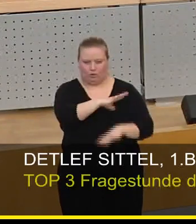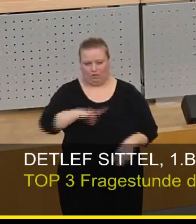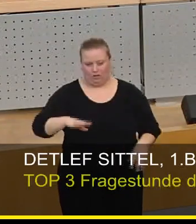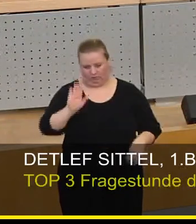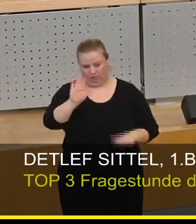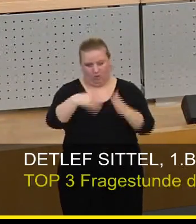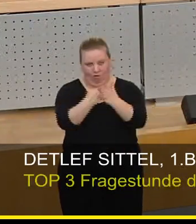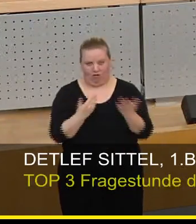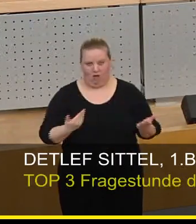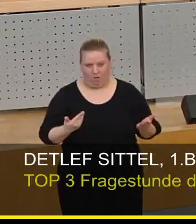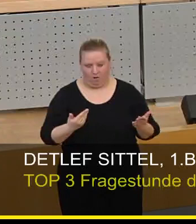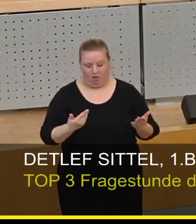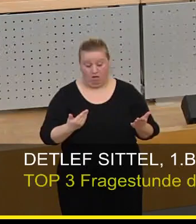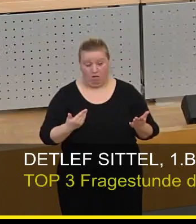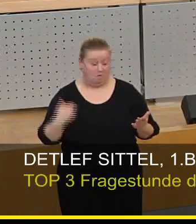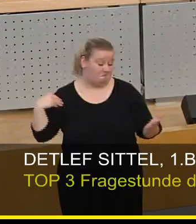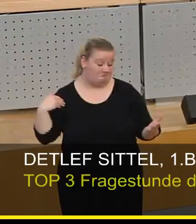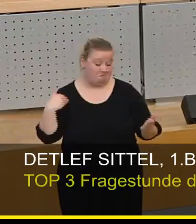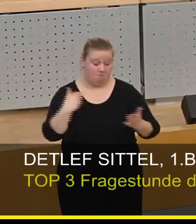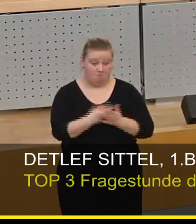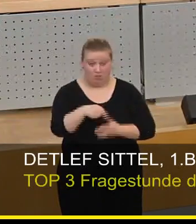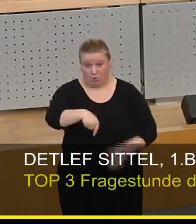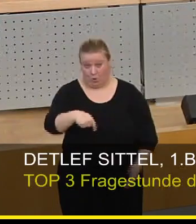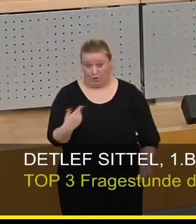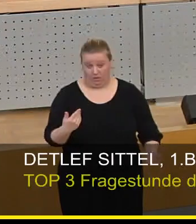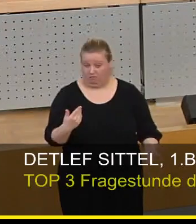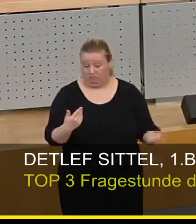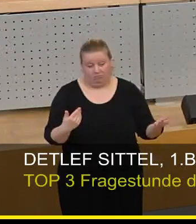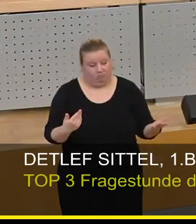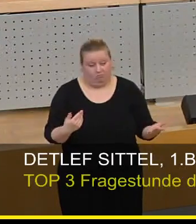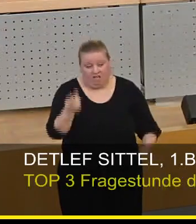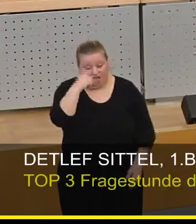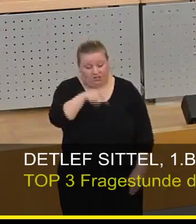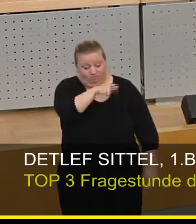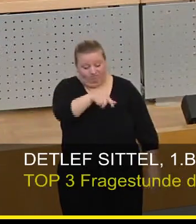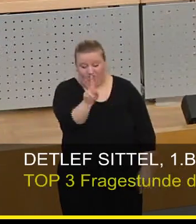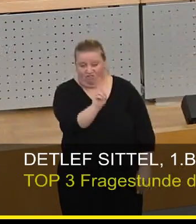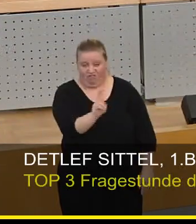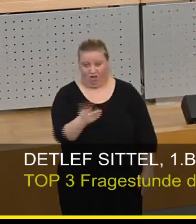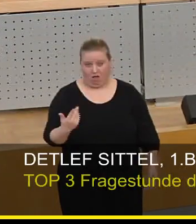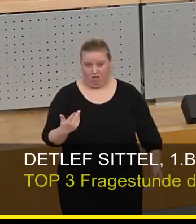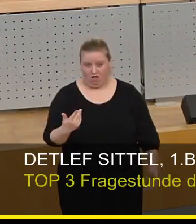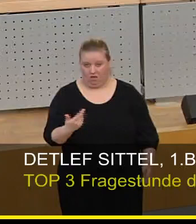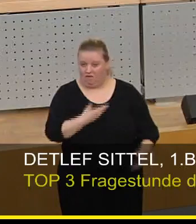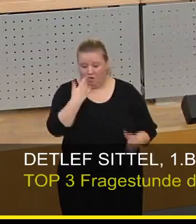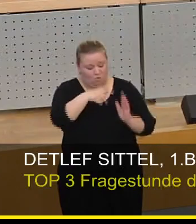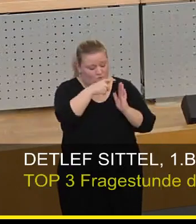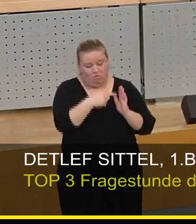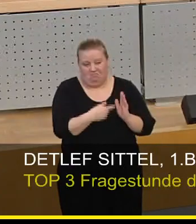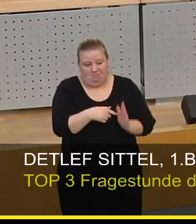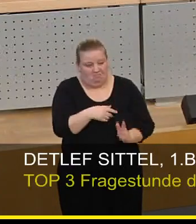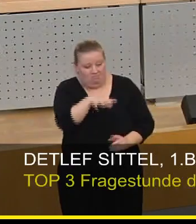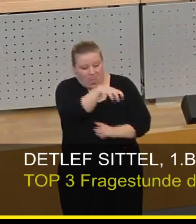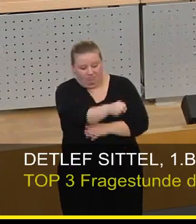Sachsen. Es ist auch noch zum heutigen Zeitpunkt so, dass wir nach wie vor von Unbekannten ausgehen, weil es also keine Personalien gibt, der